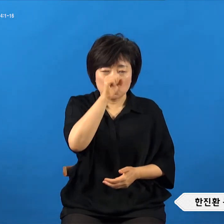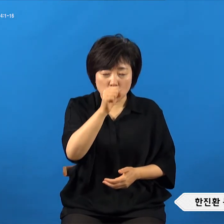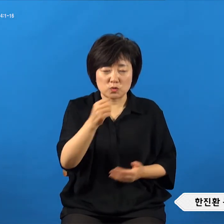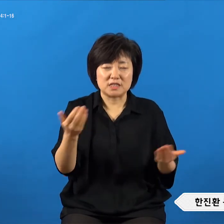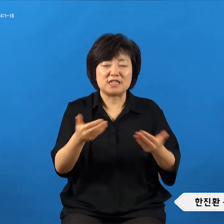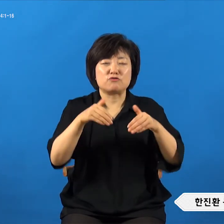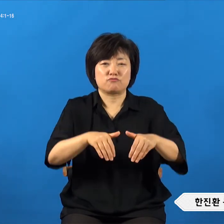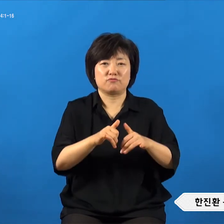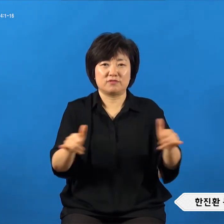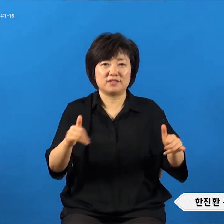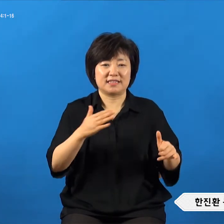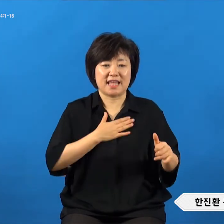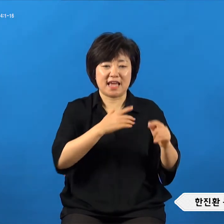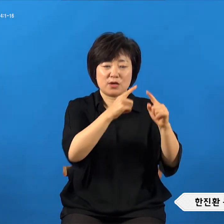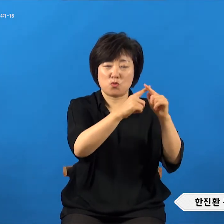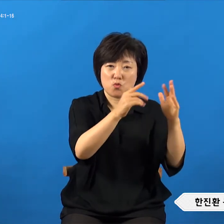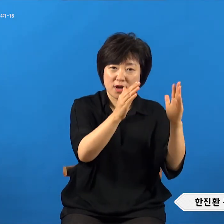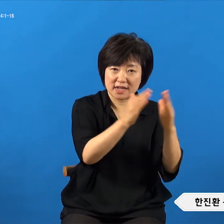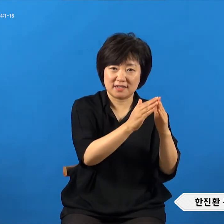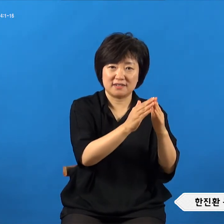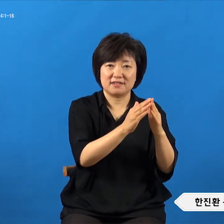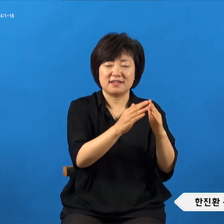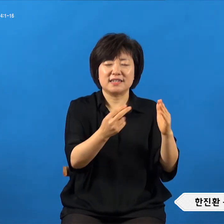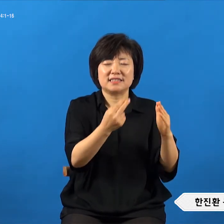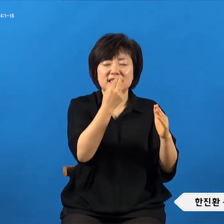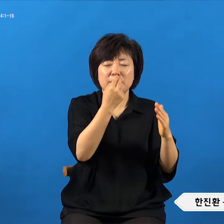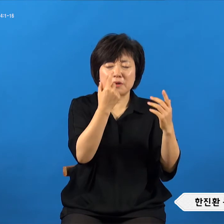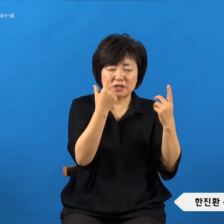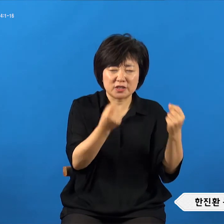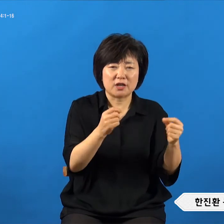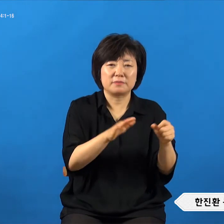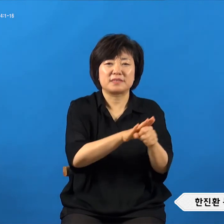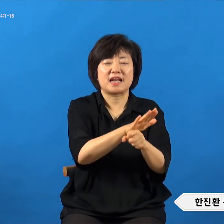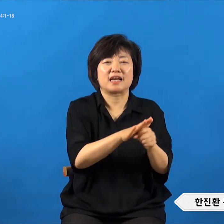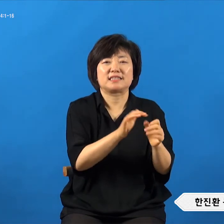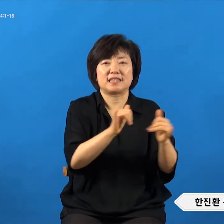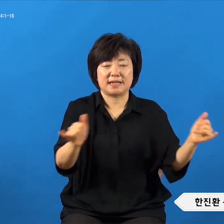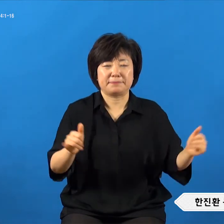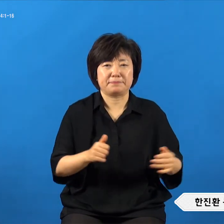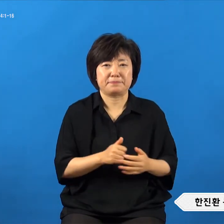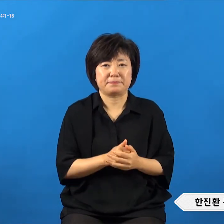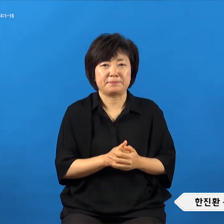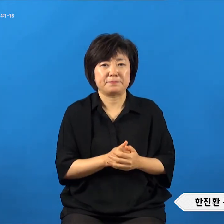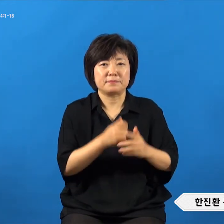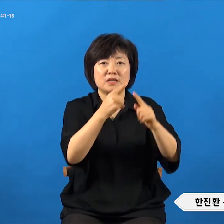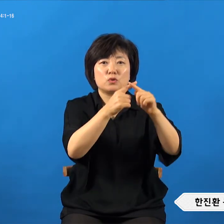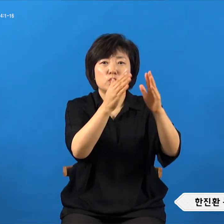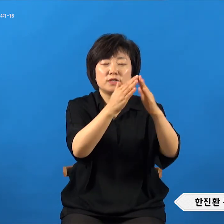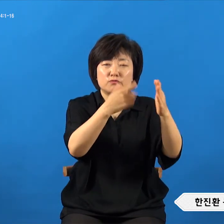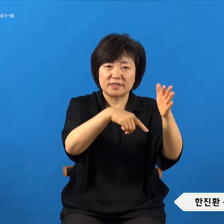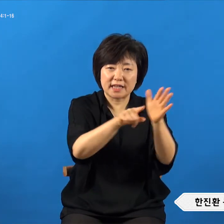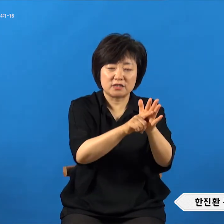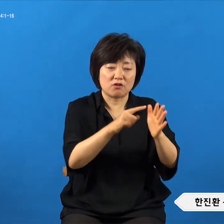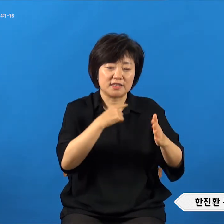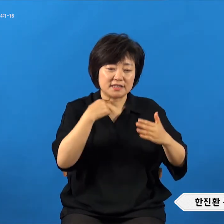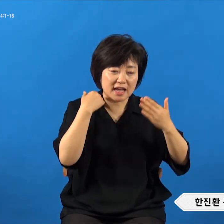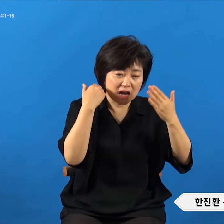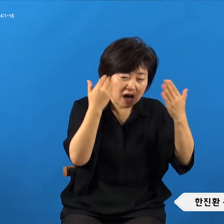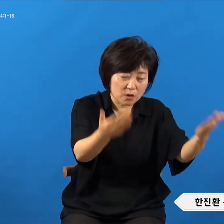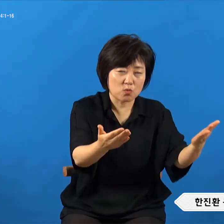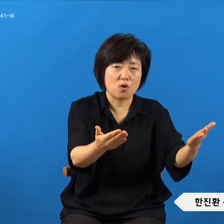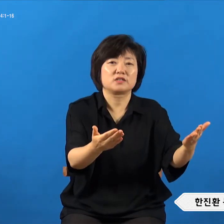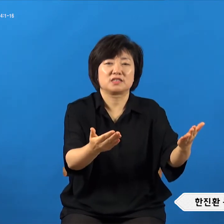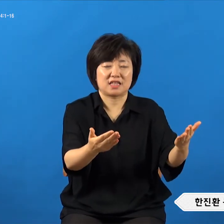좋은 일꾼은 내 교회를 생명처럼 사랑하는 사람입니다. 그리고 교회를 위해서